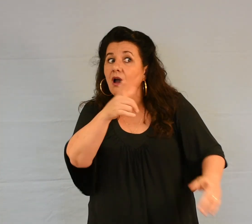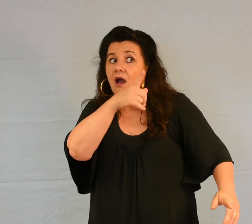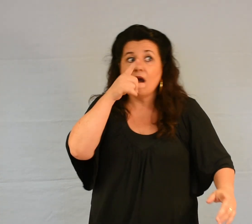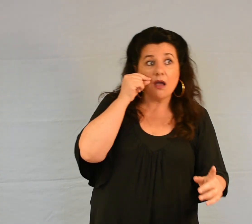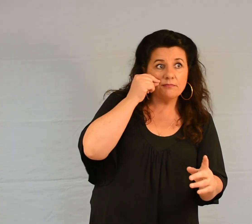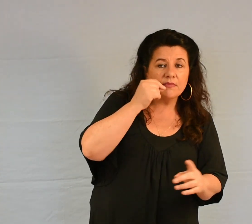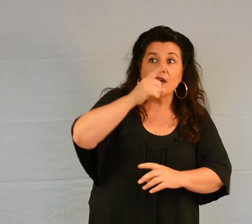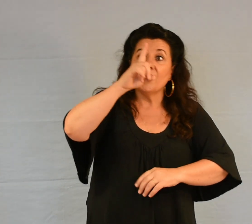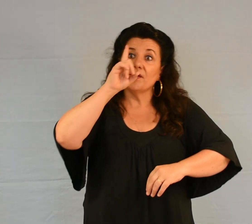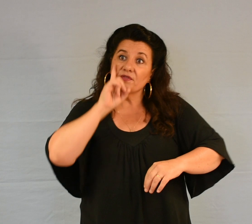À cause de cela,